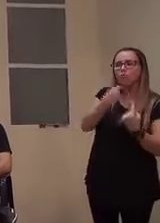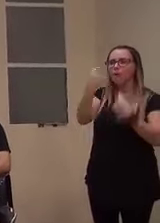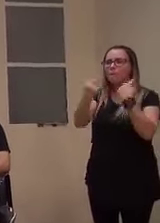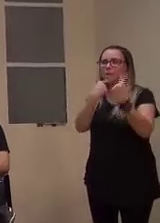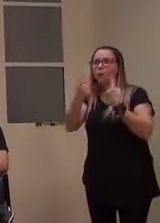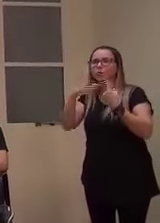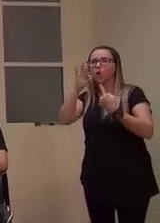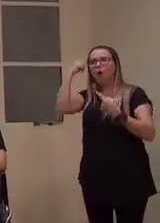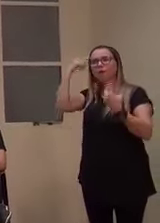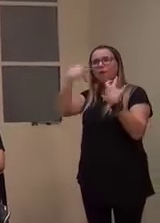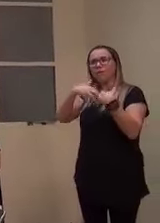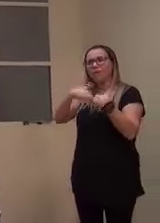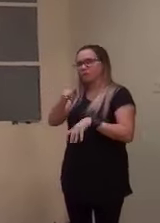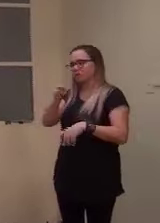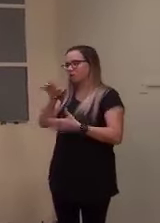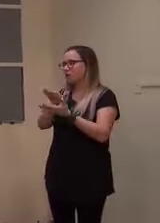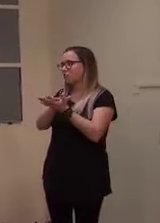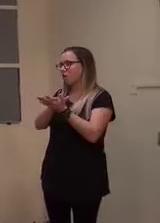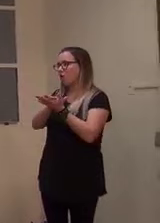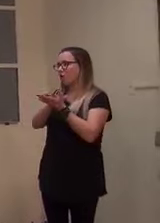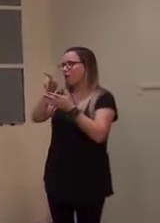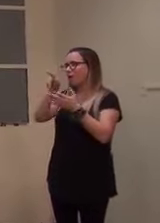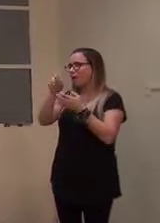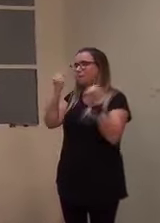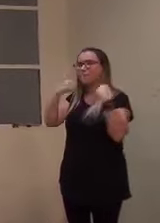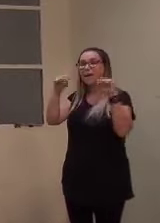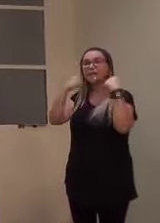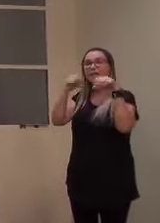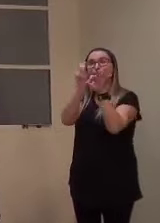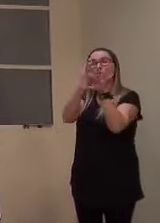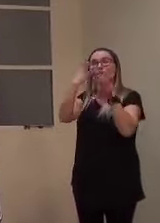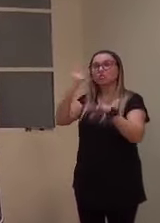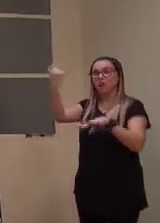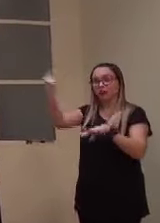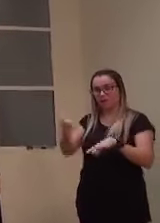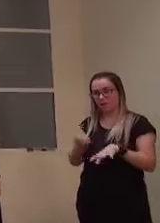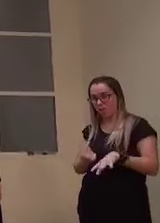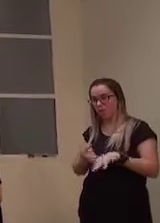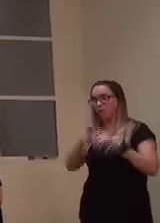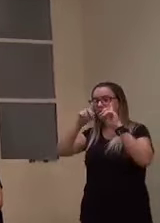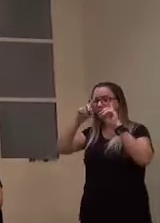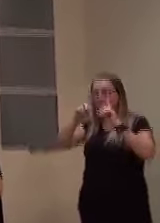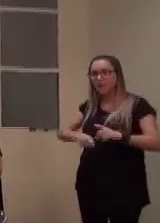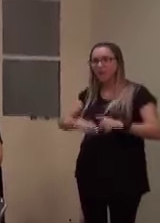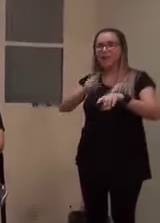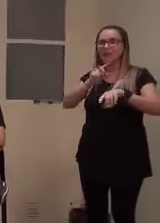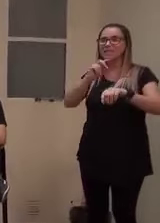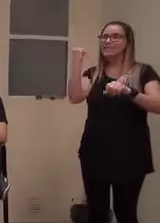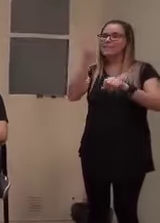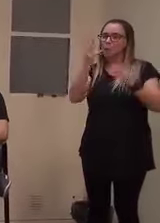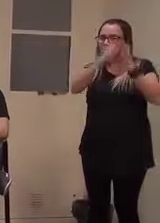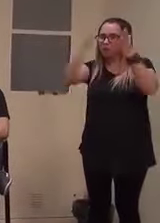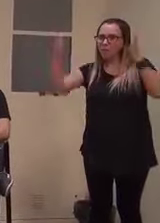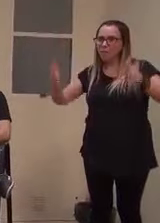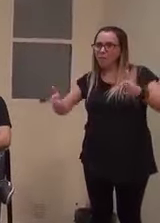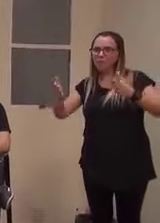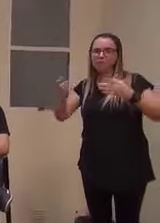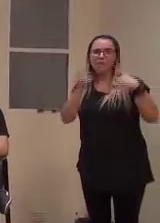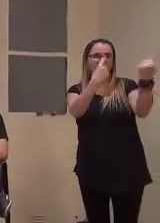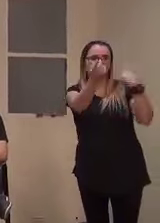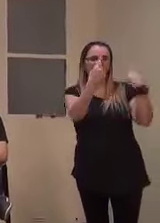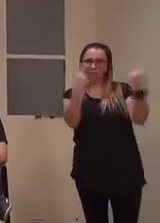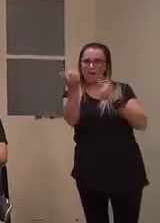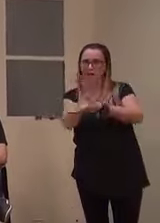las extensiones que haga en relación a la práctica profesional de cada quien intercambió a